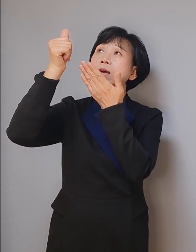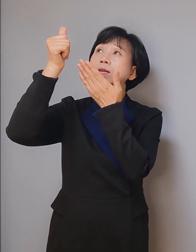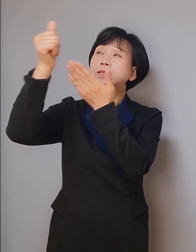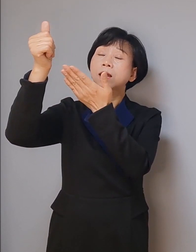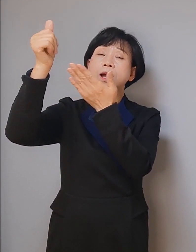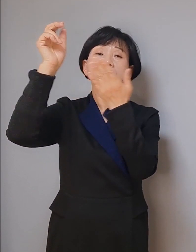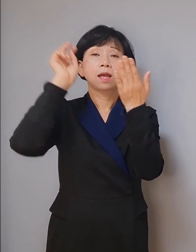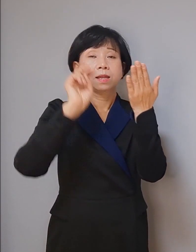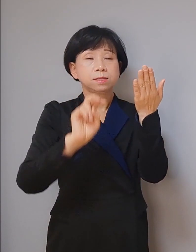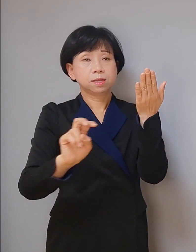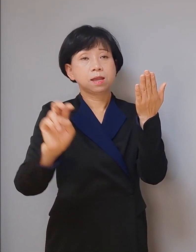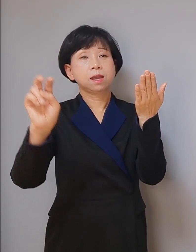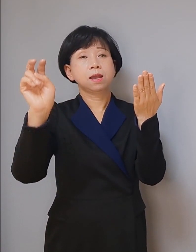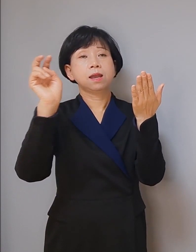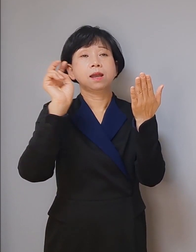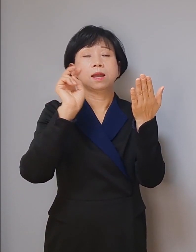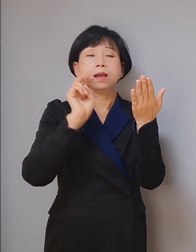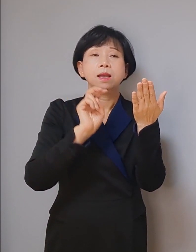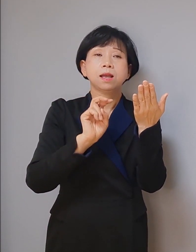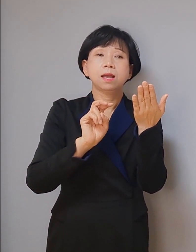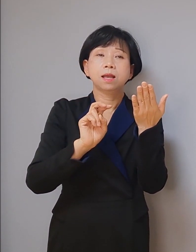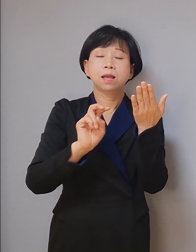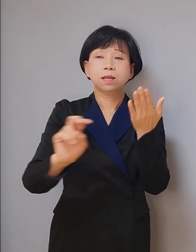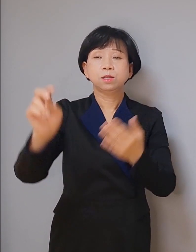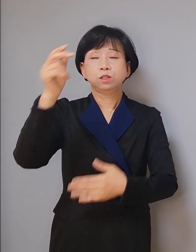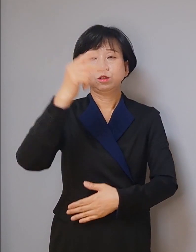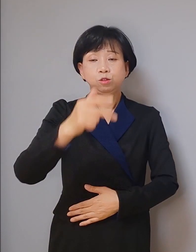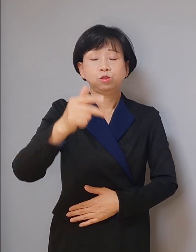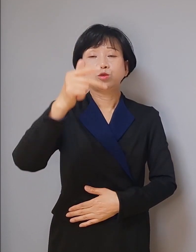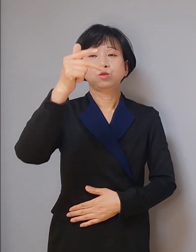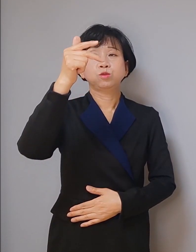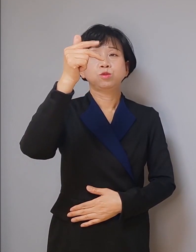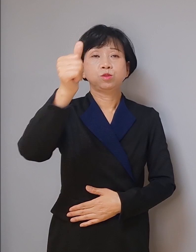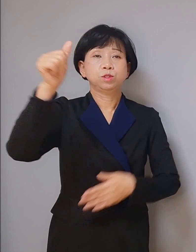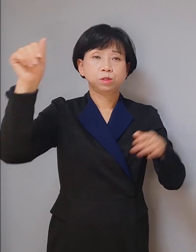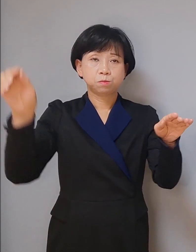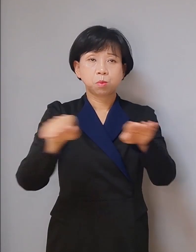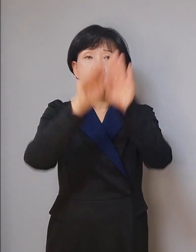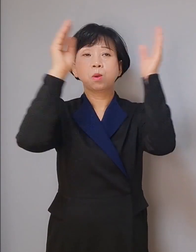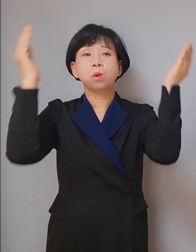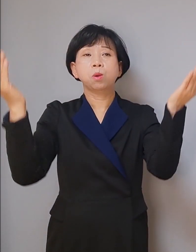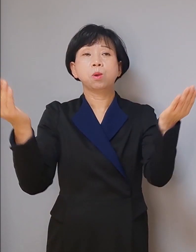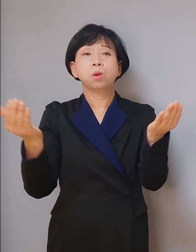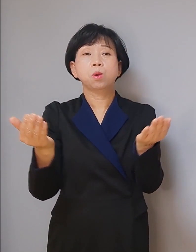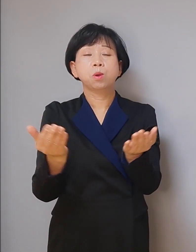여호와께 주를 모든 만물 찬양 주